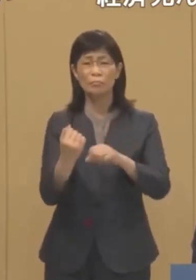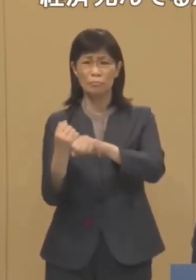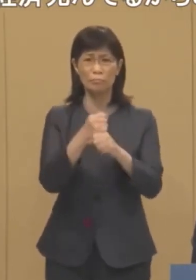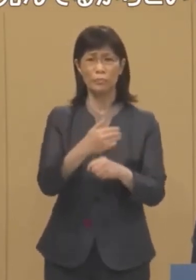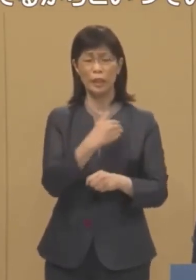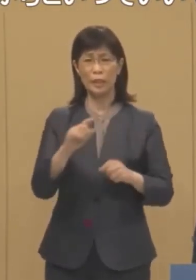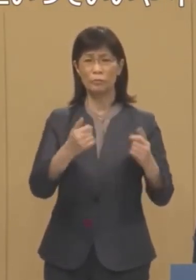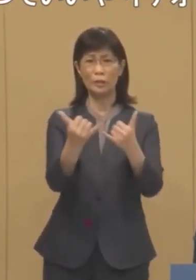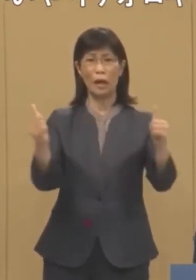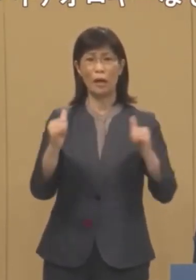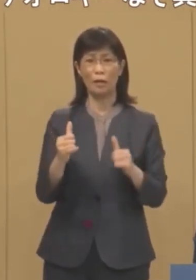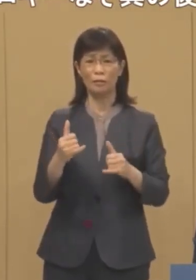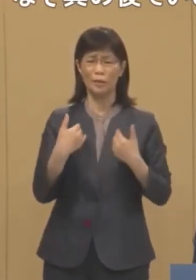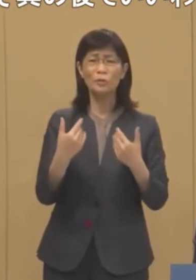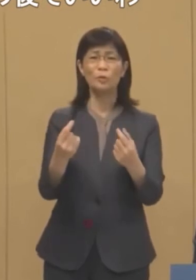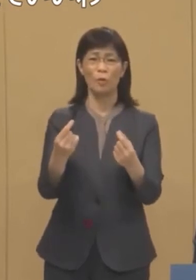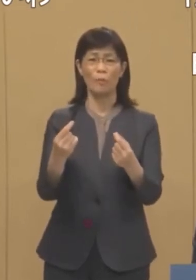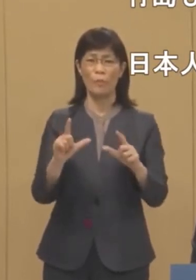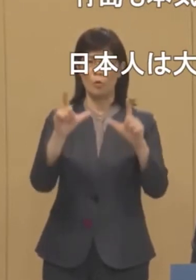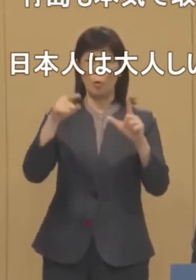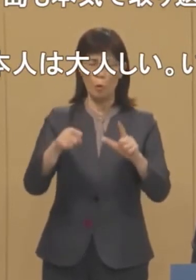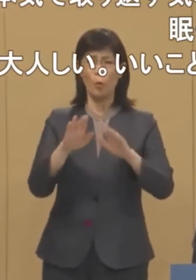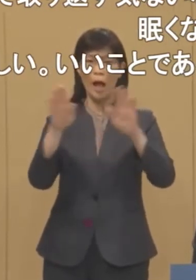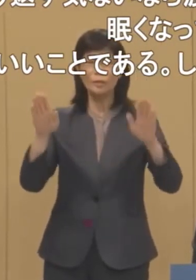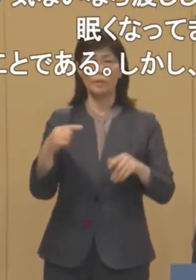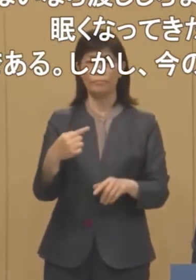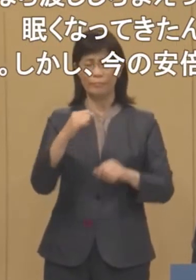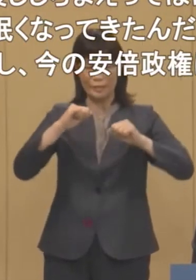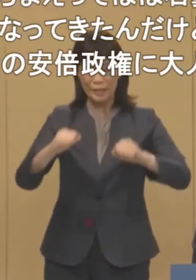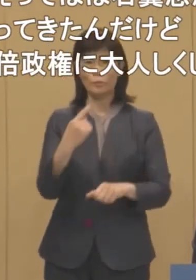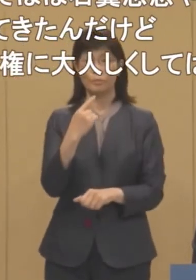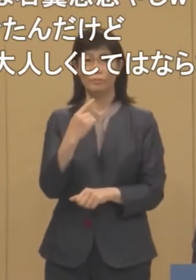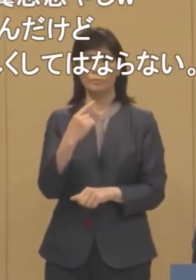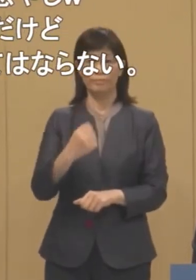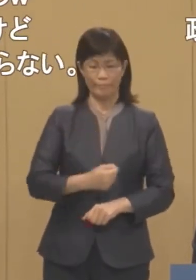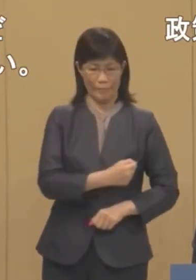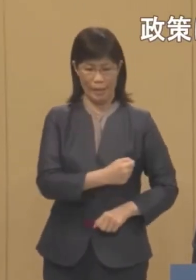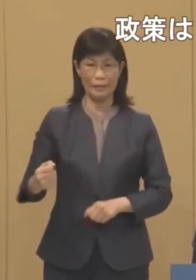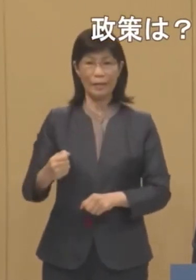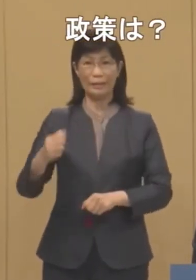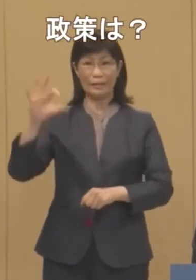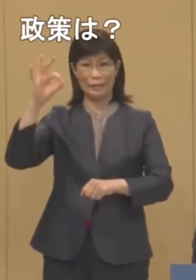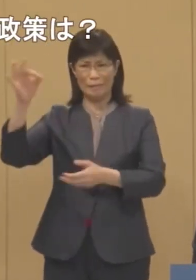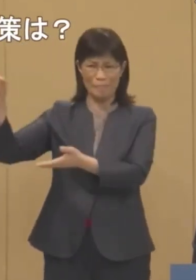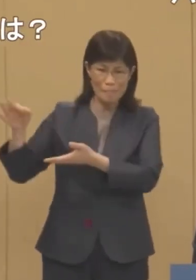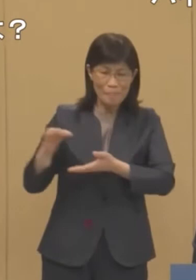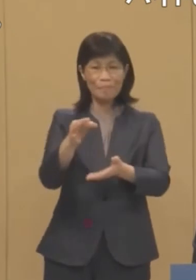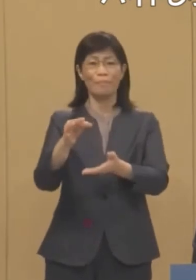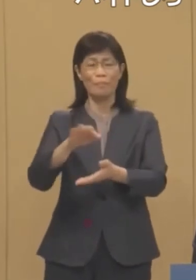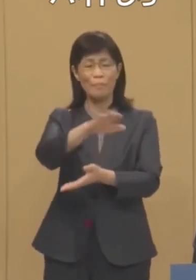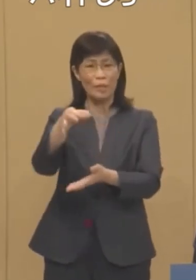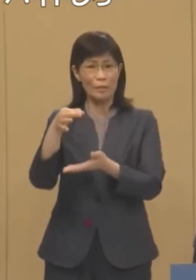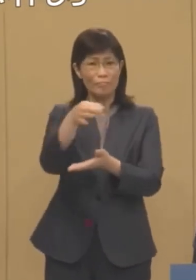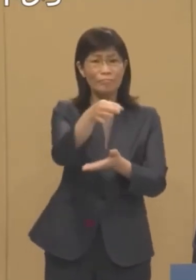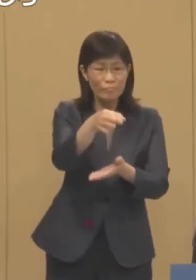か東京からそれを始めます私がやりますだいたいに資金を調達それを人々に流し込む